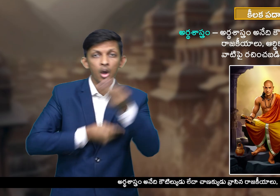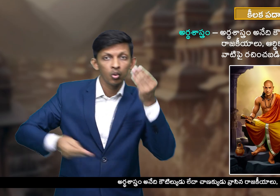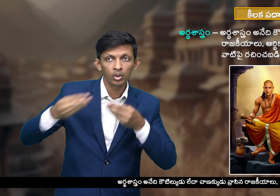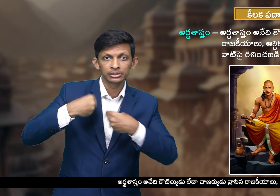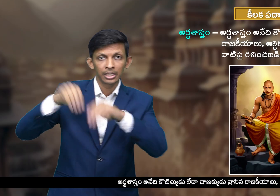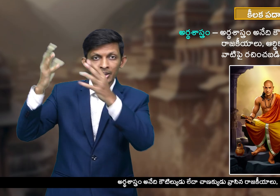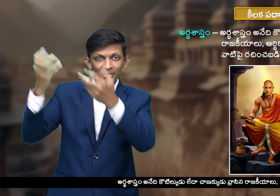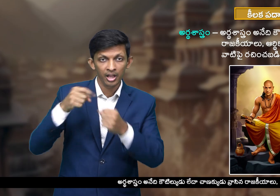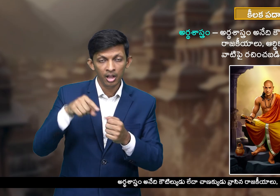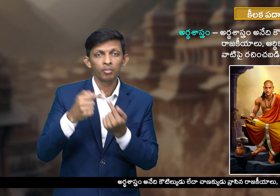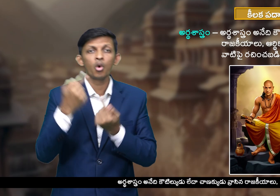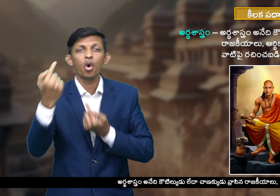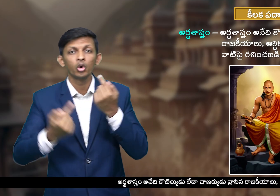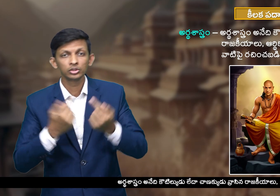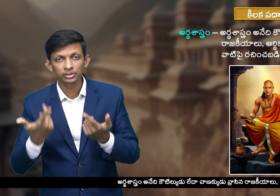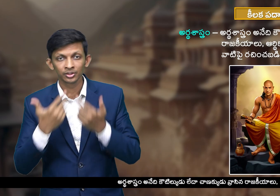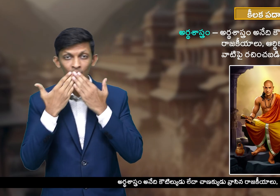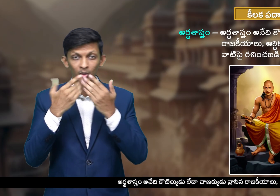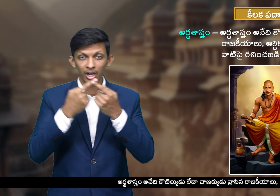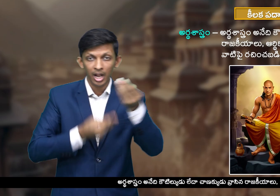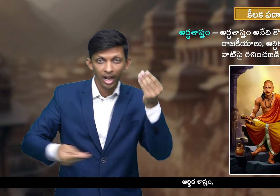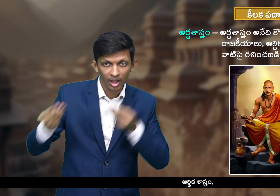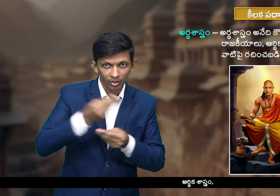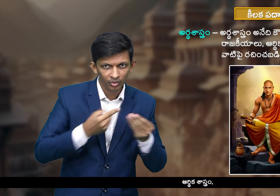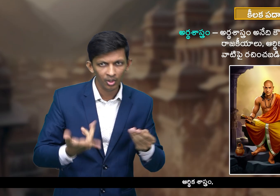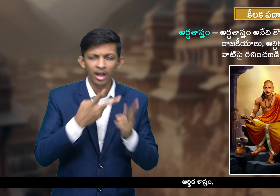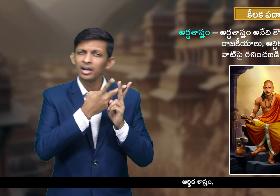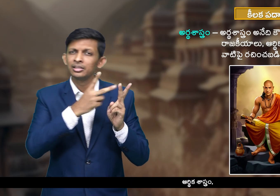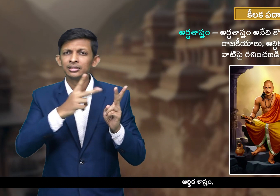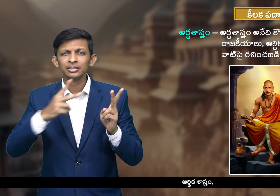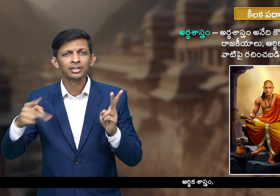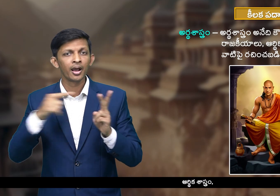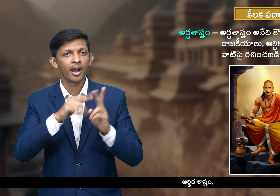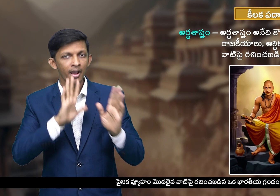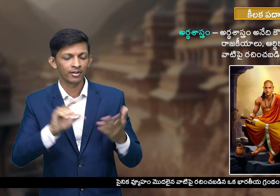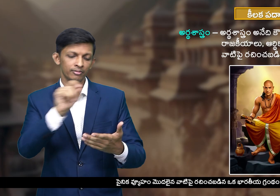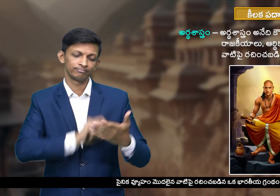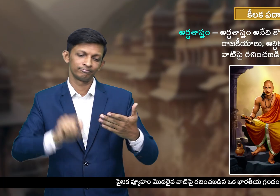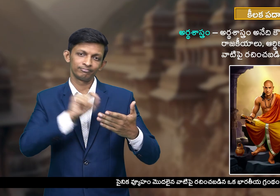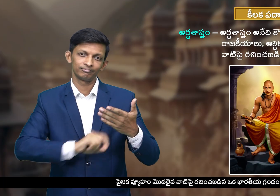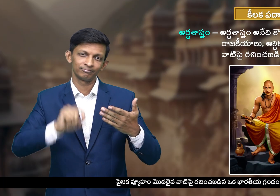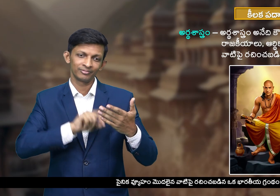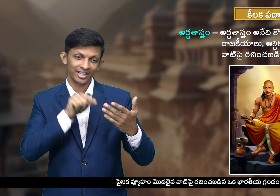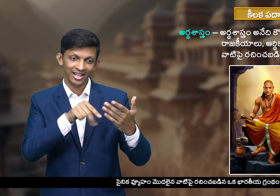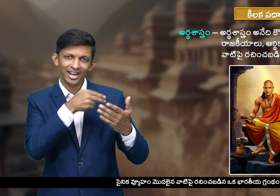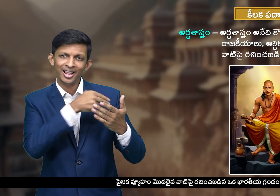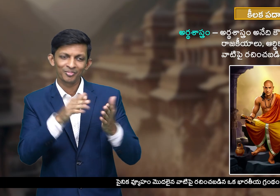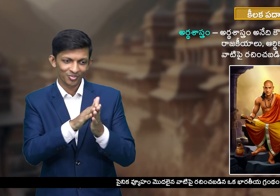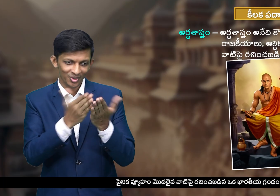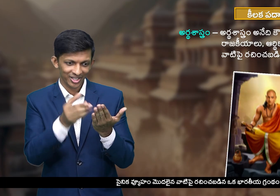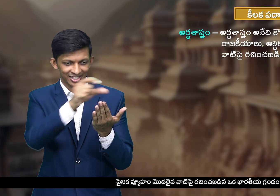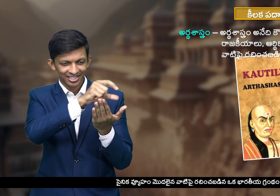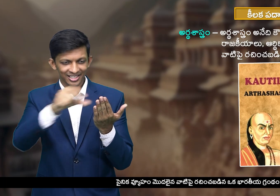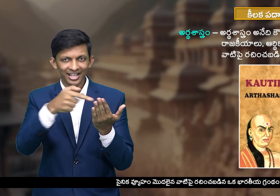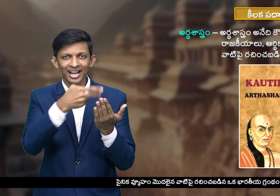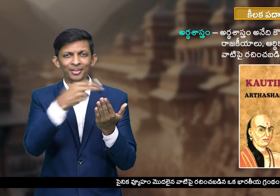అర్థశాస్త్రం అనేది కౌటిల్యుడు లేదా చాణక్యుడు రాసిన రాజకీయాలు, ఆర్థిక శాస్త్రం, సైనిక వ్యూహం మొదలైన